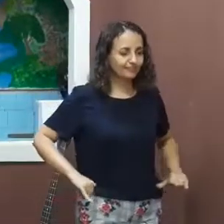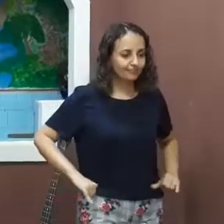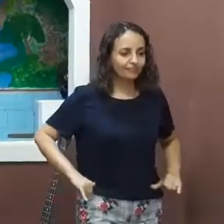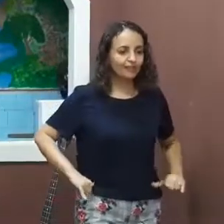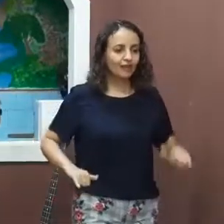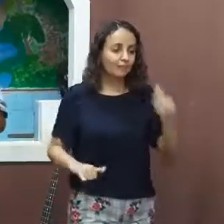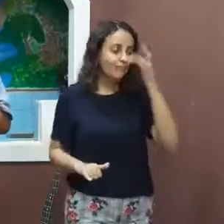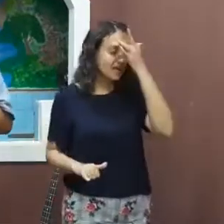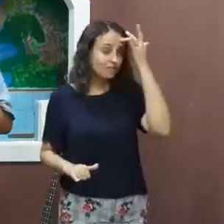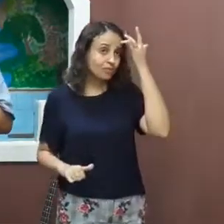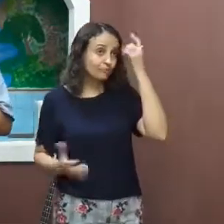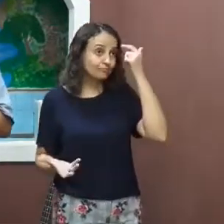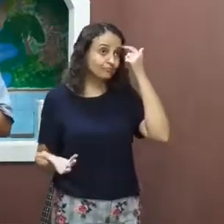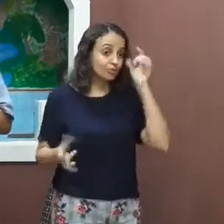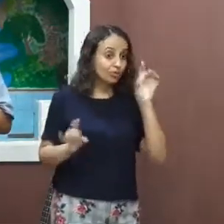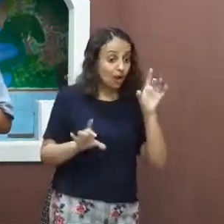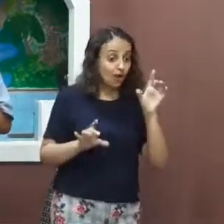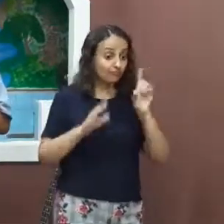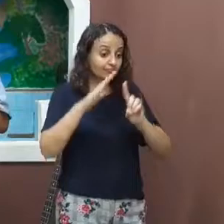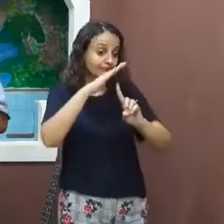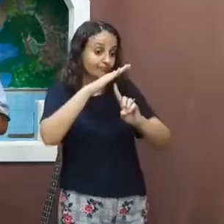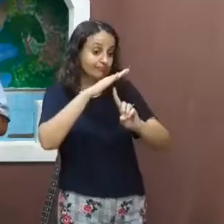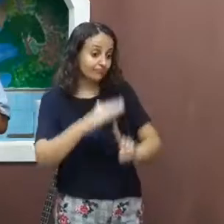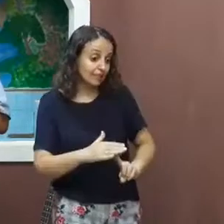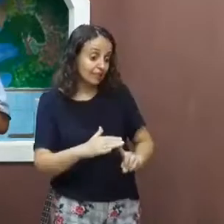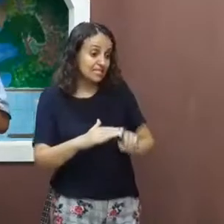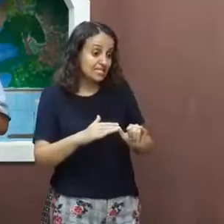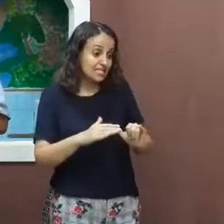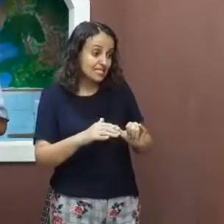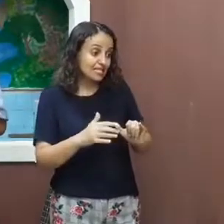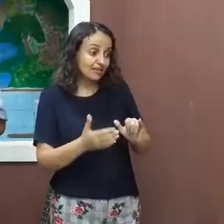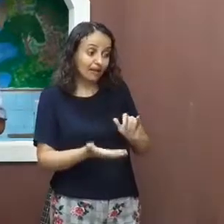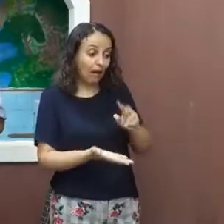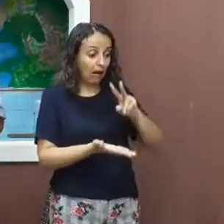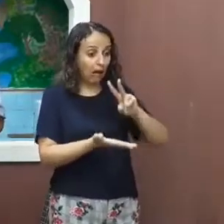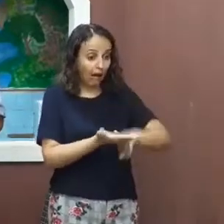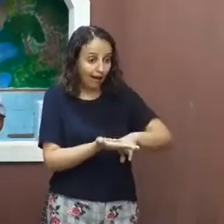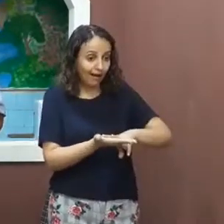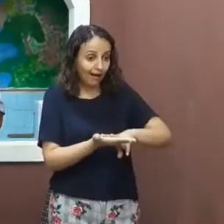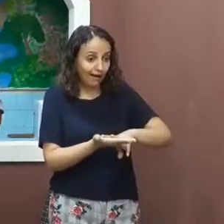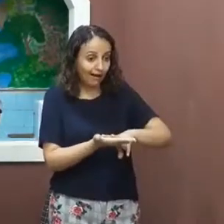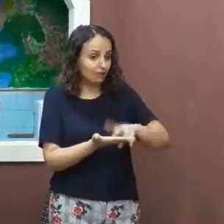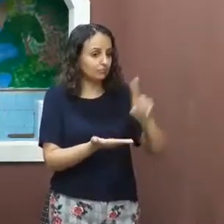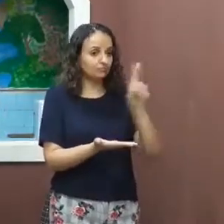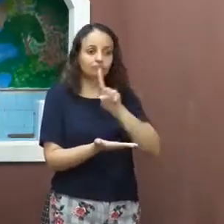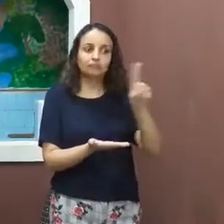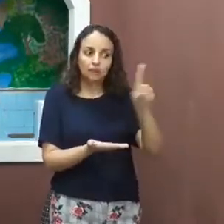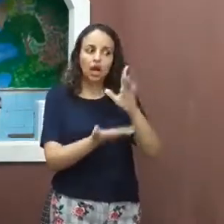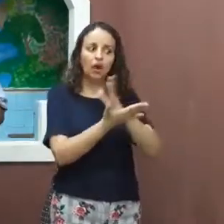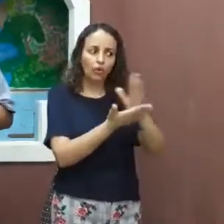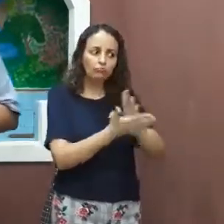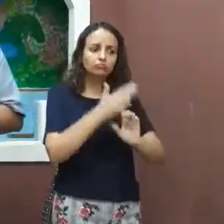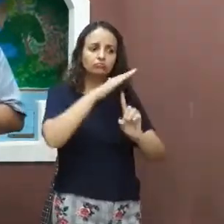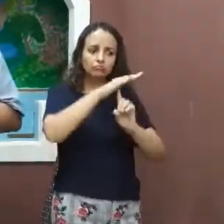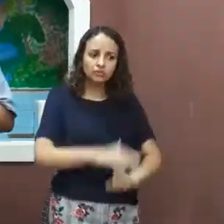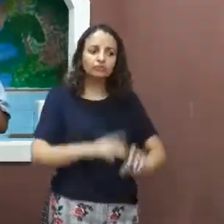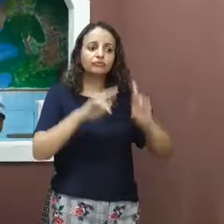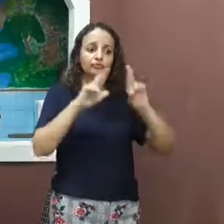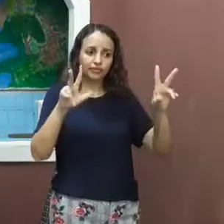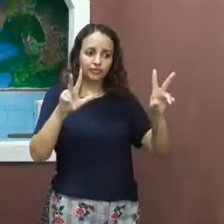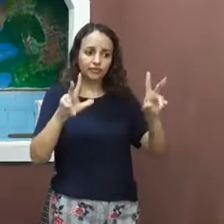só acreditam na depressão se está lá, sem levantar, sem nada. Um dia tive um